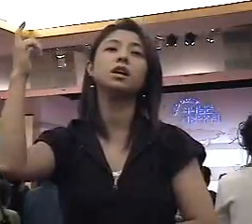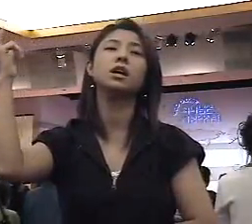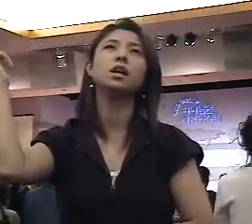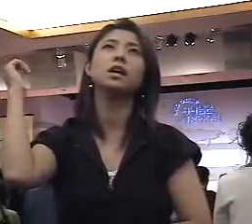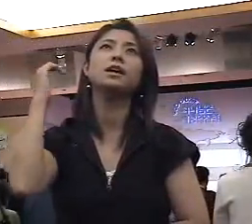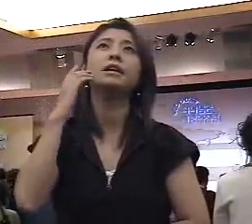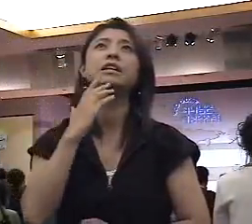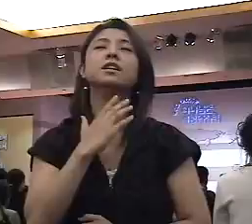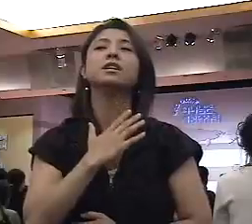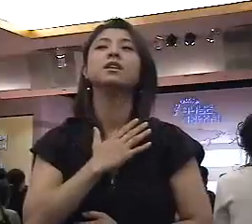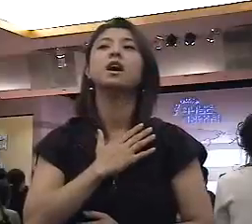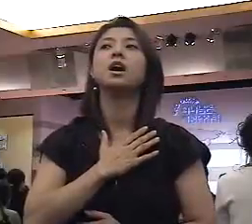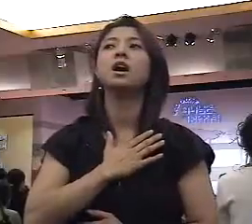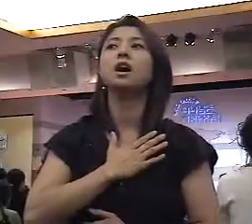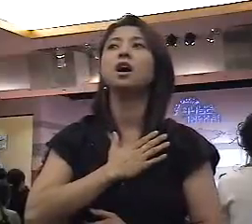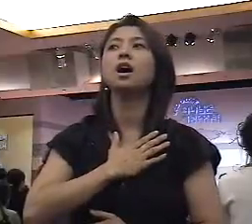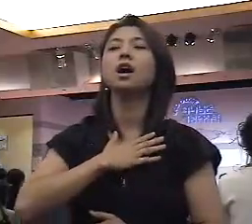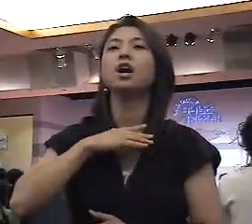성령님,